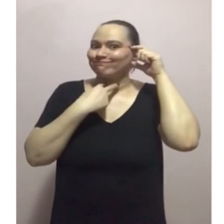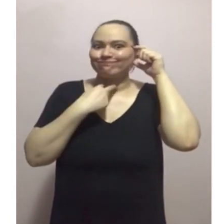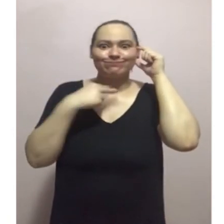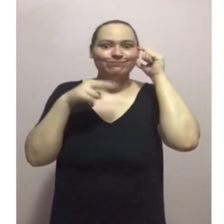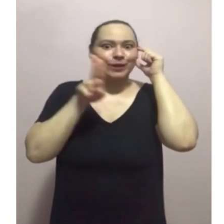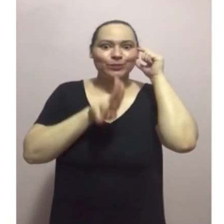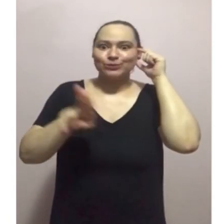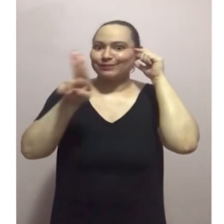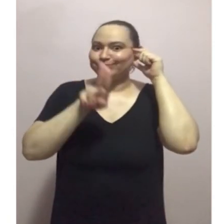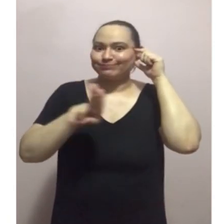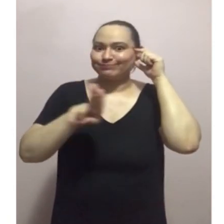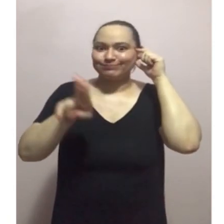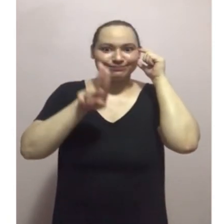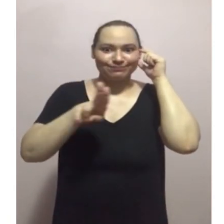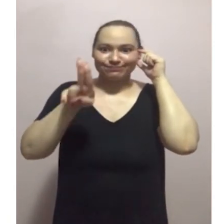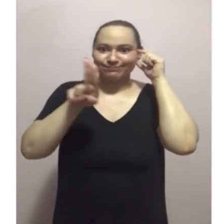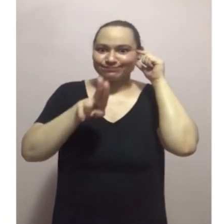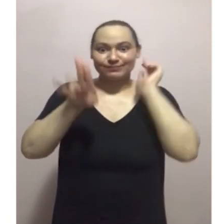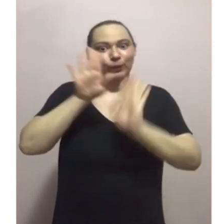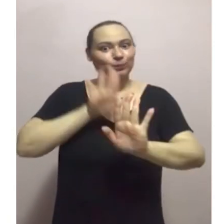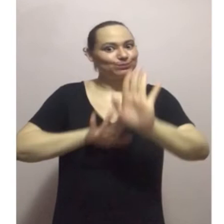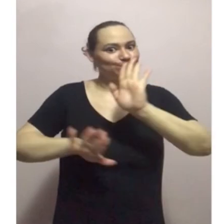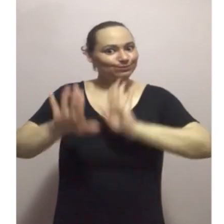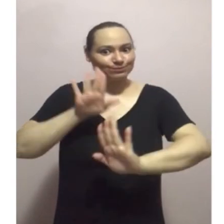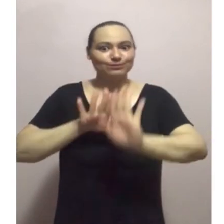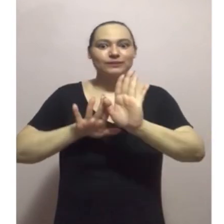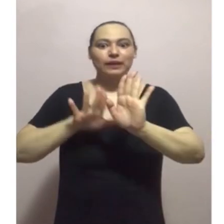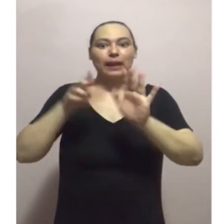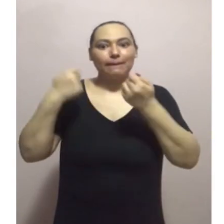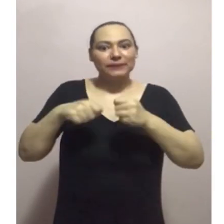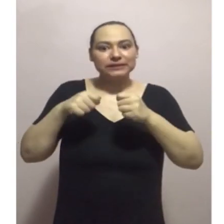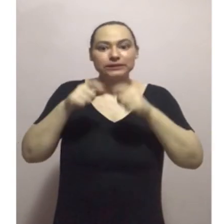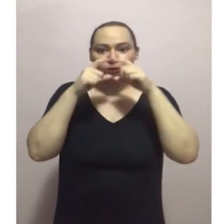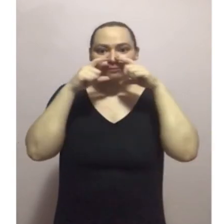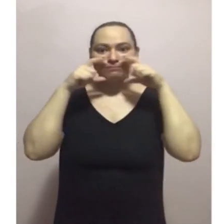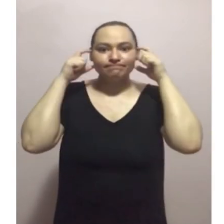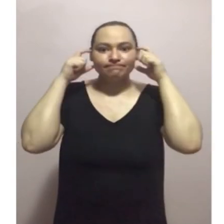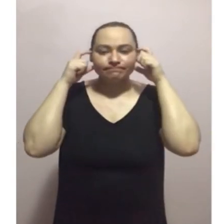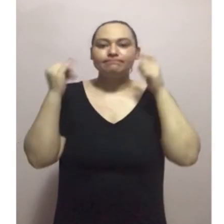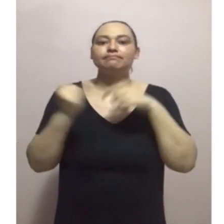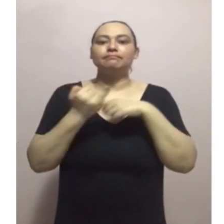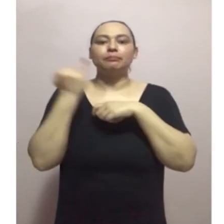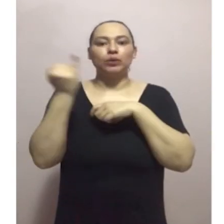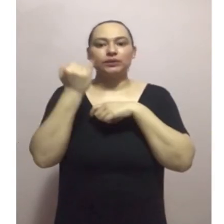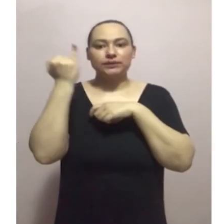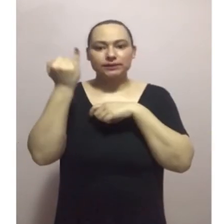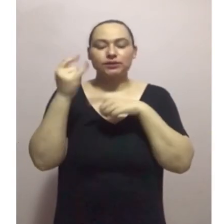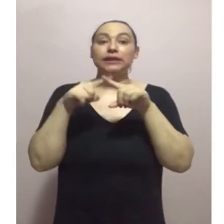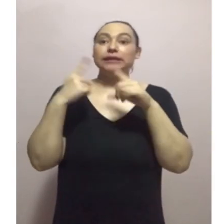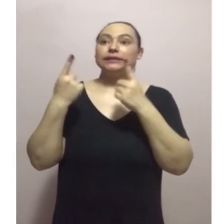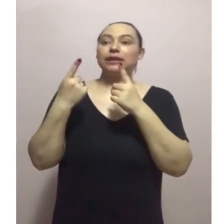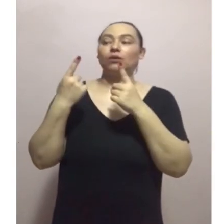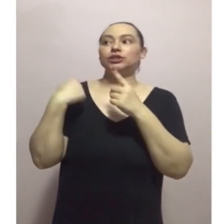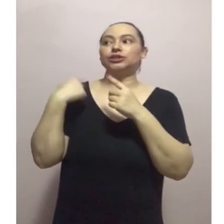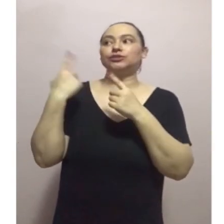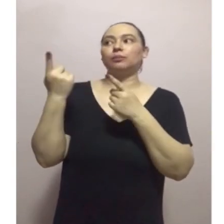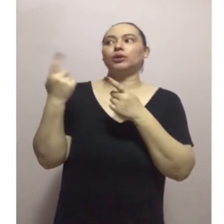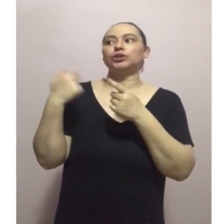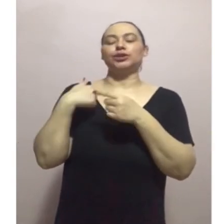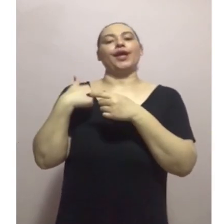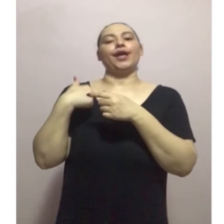teatro set, essa A gente fez relação uma de coisa olhar importante. para o outro como se o outro tivesse contaminado,